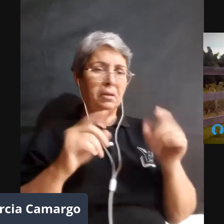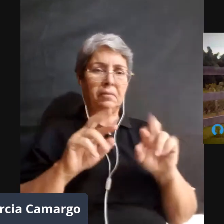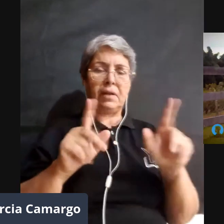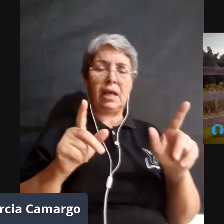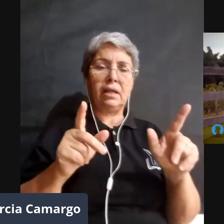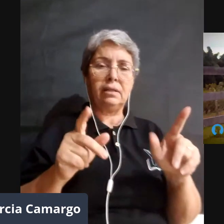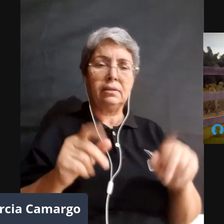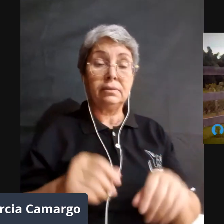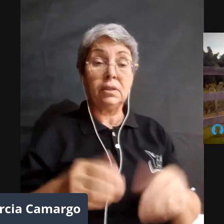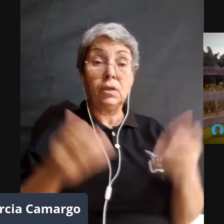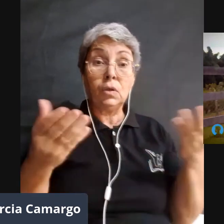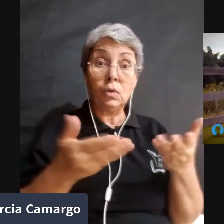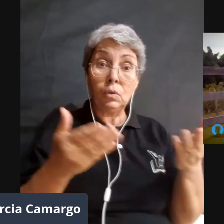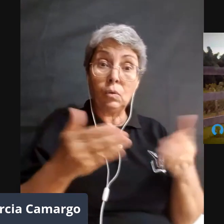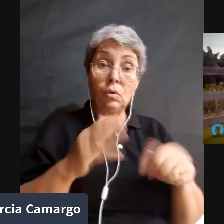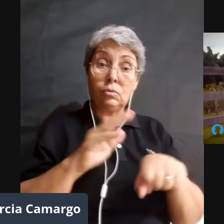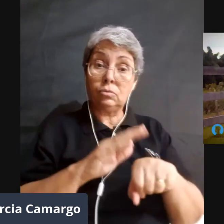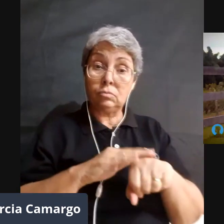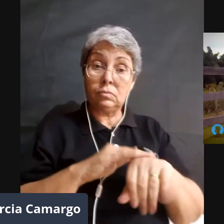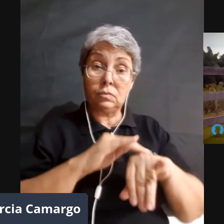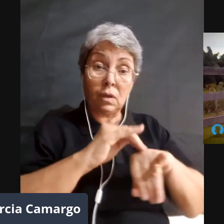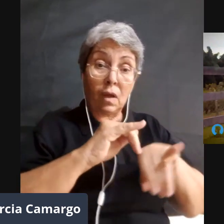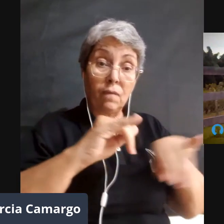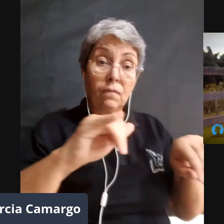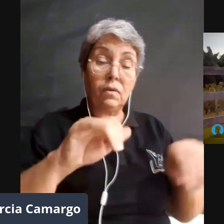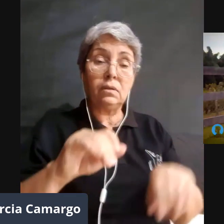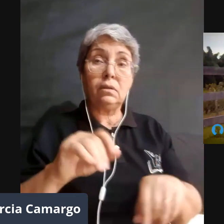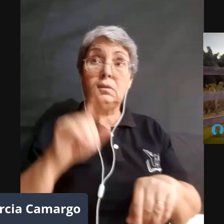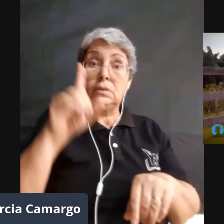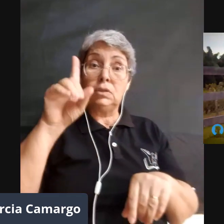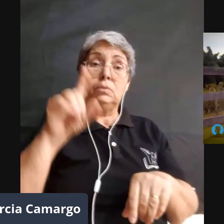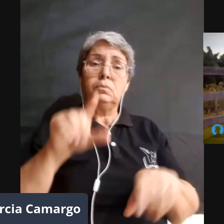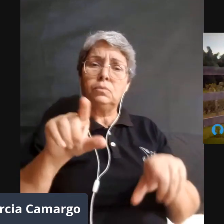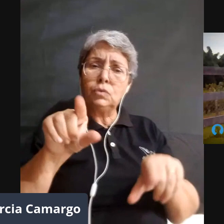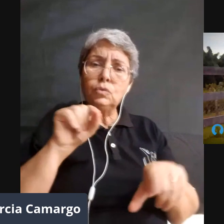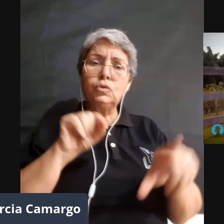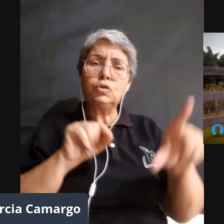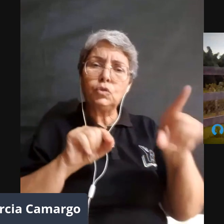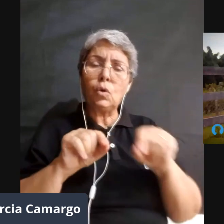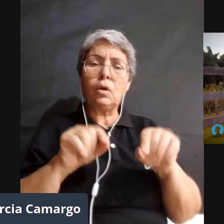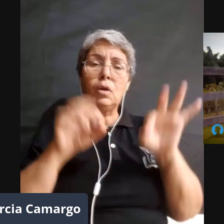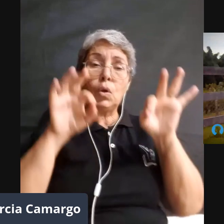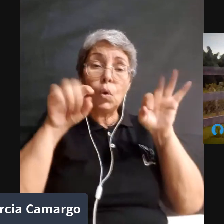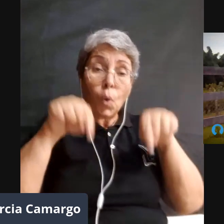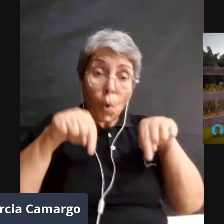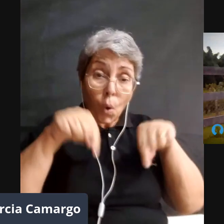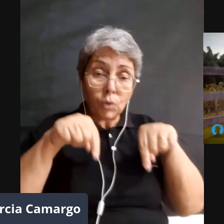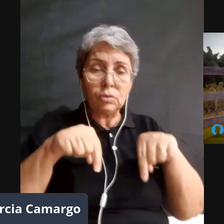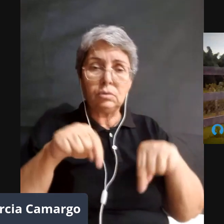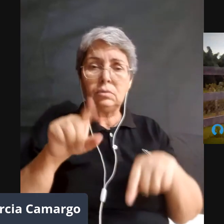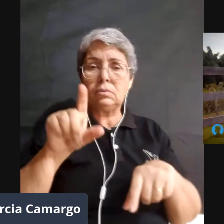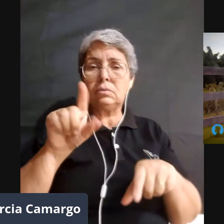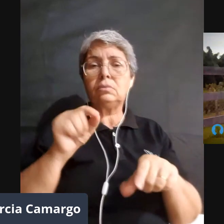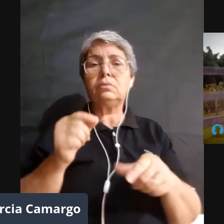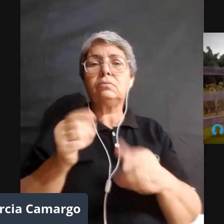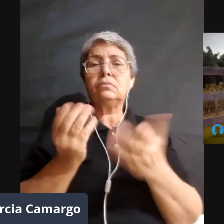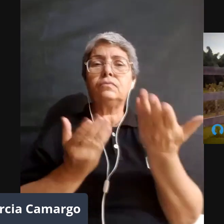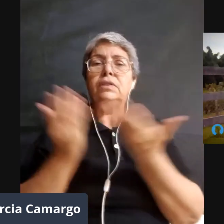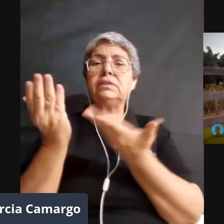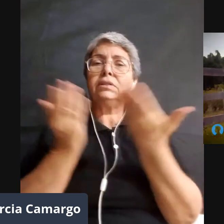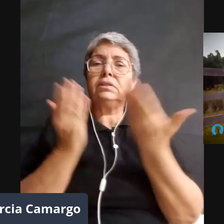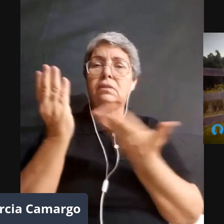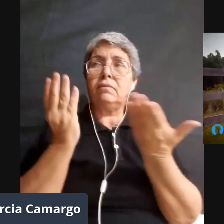Escolhei hoje a quem servais é o conselho que Deus nos dá. Você precisa estudar, pesquisar, orar e tomar uma